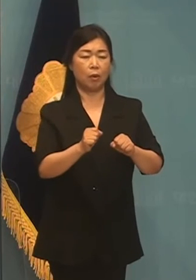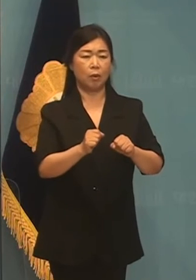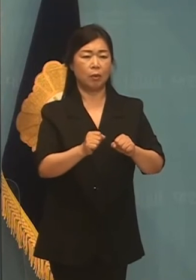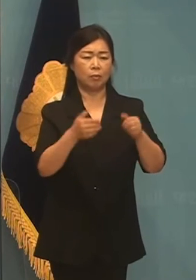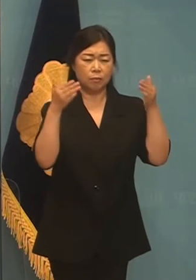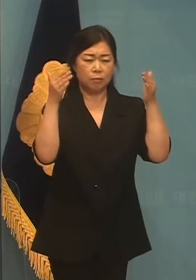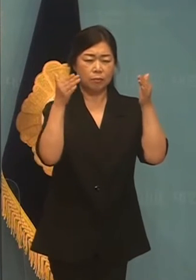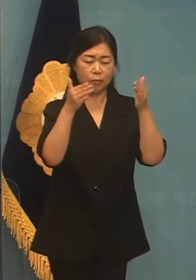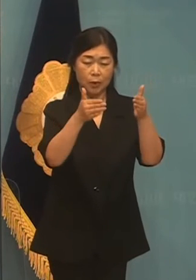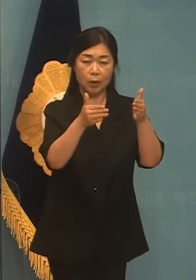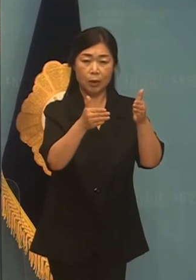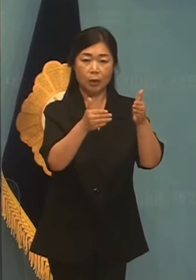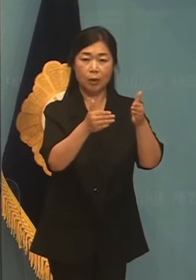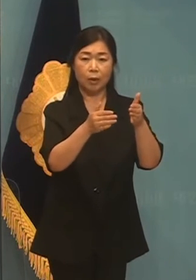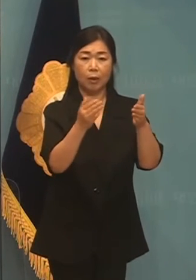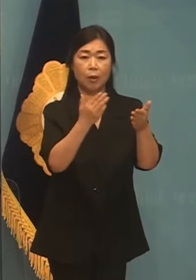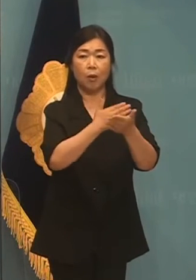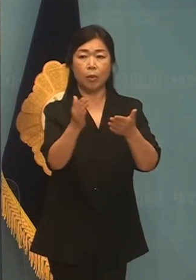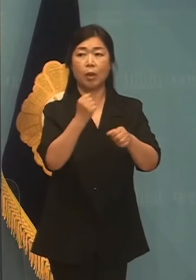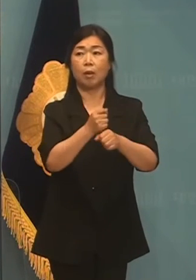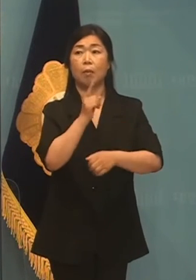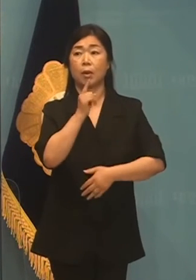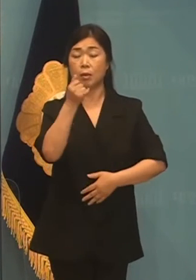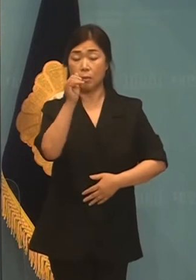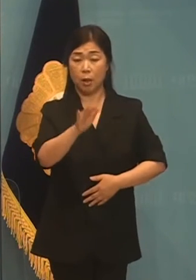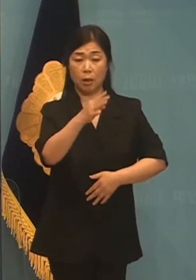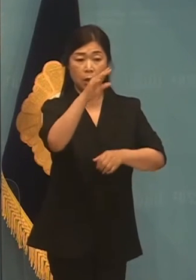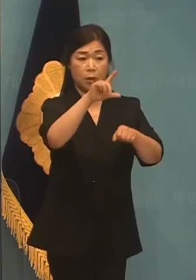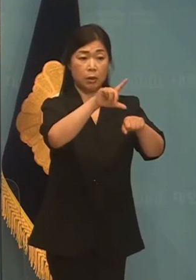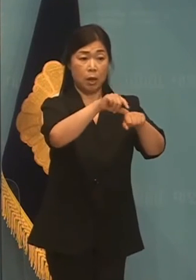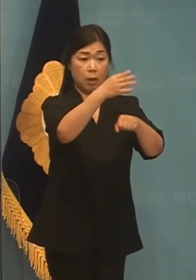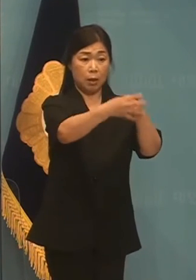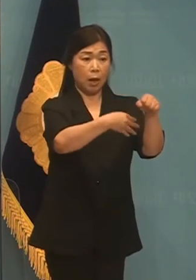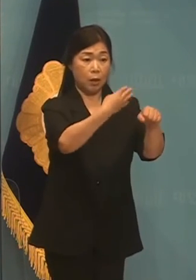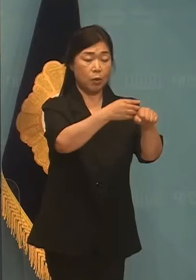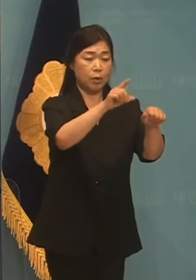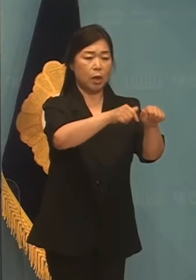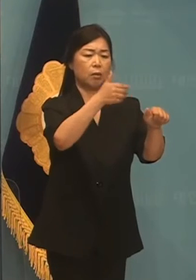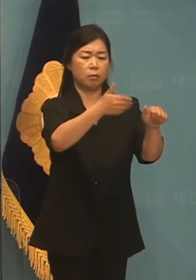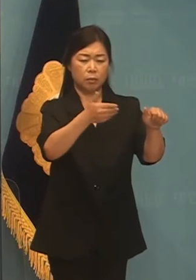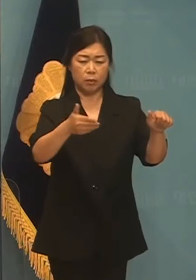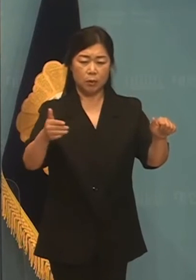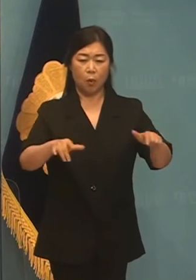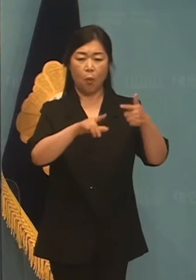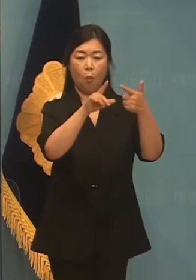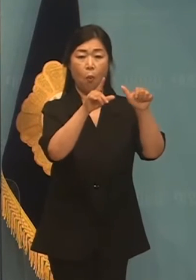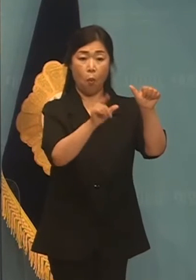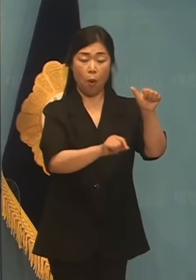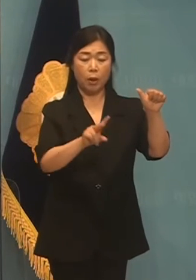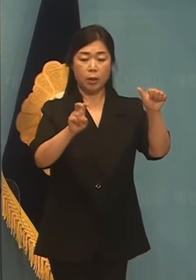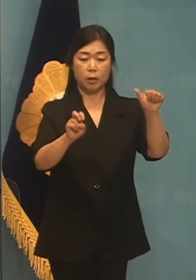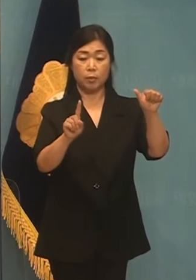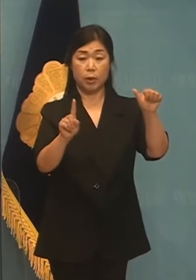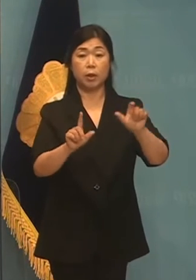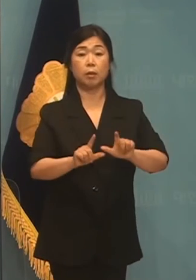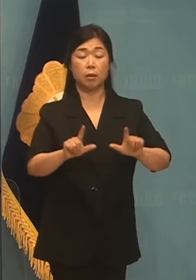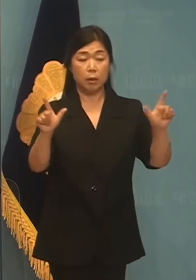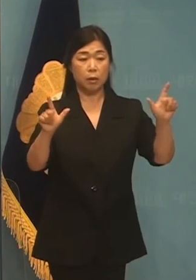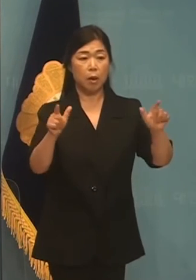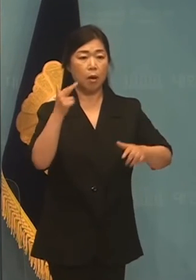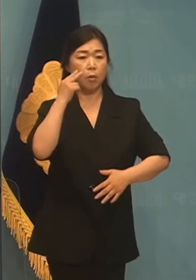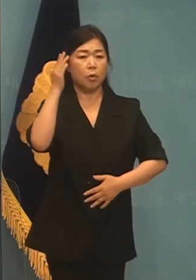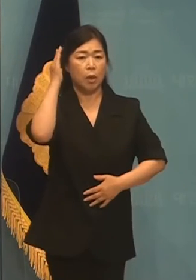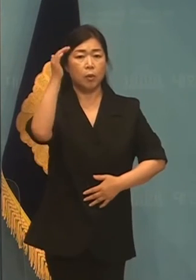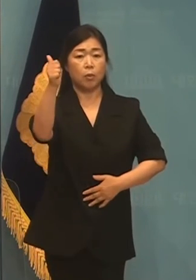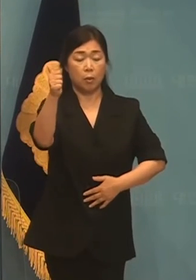문 대통령이 4년이 지난 올해 5월 21일에는 바이든 미국